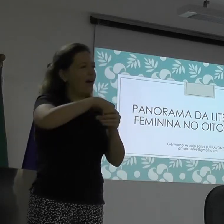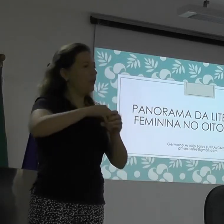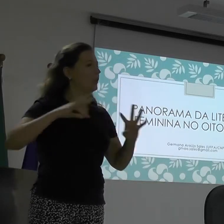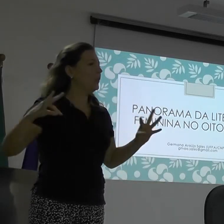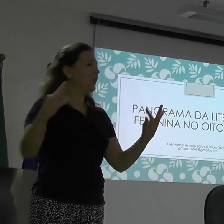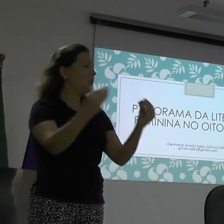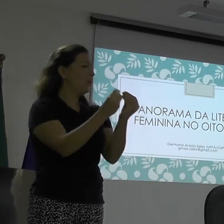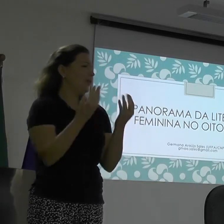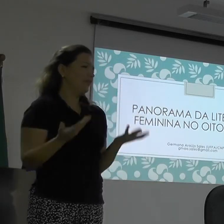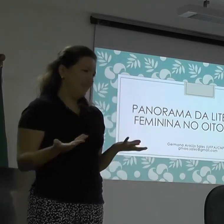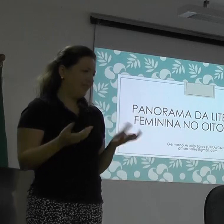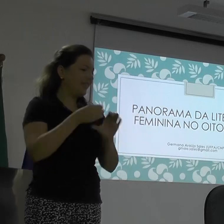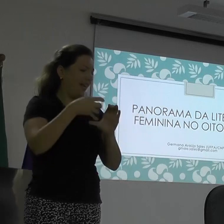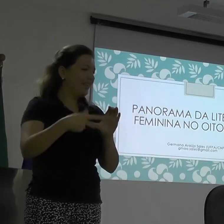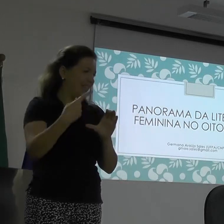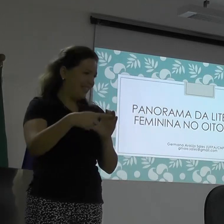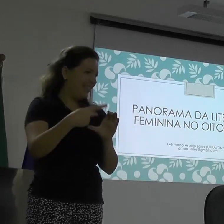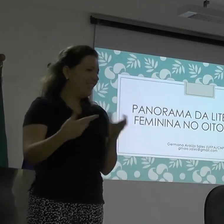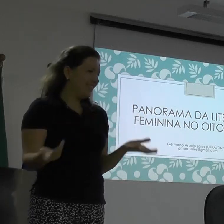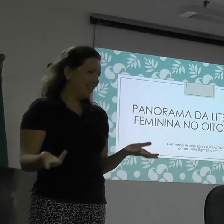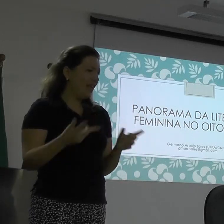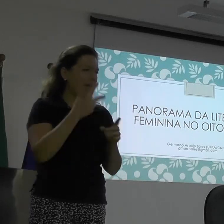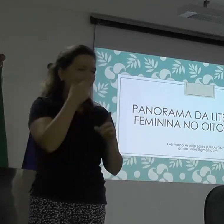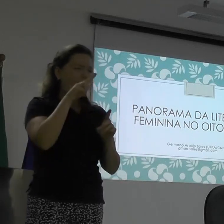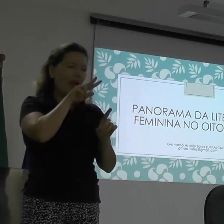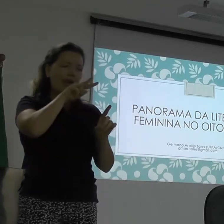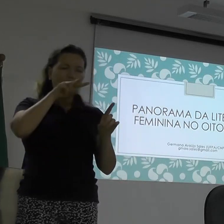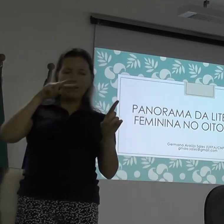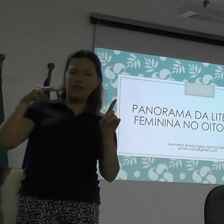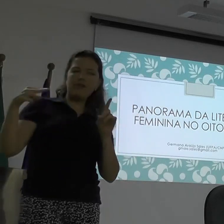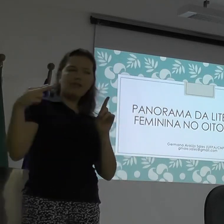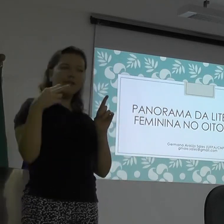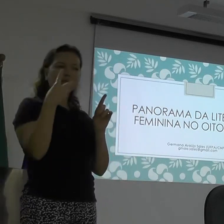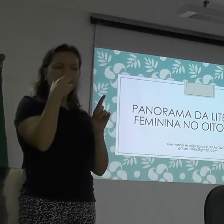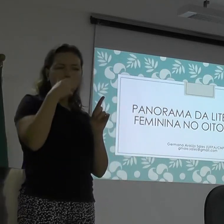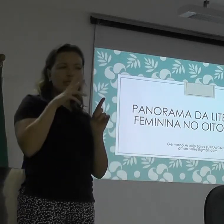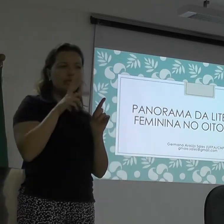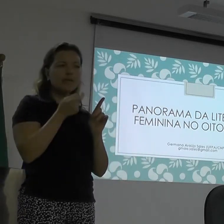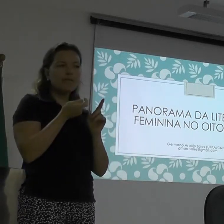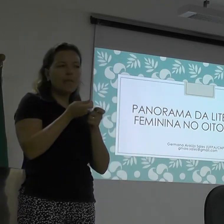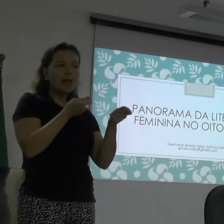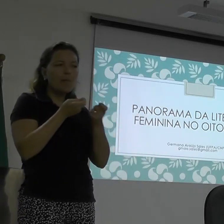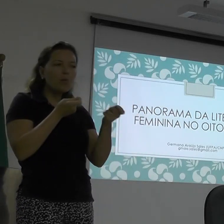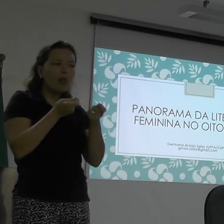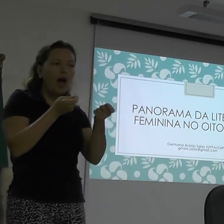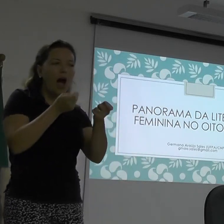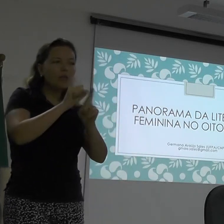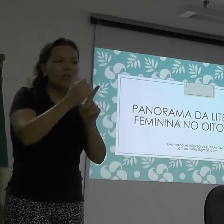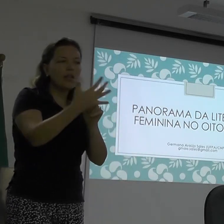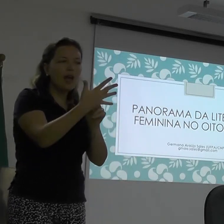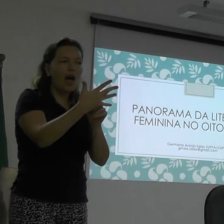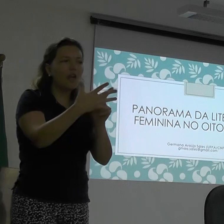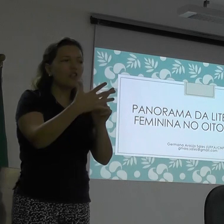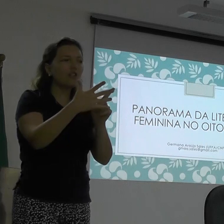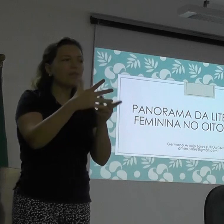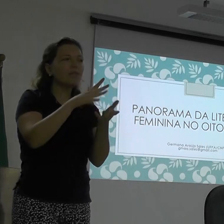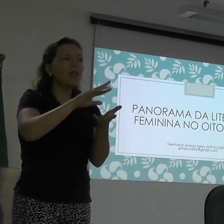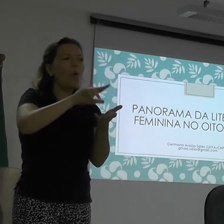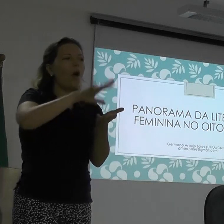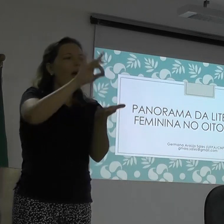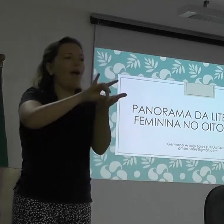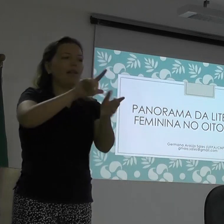assim, um enviesamento de uma sociedade que não era a realidade. E